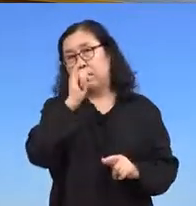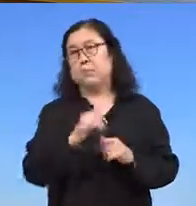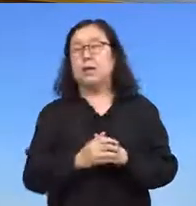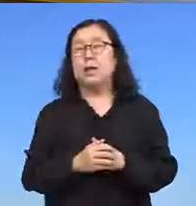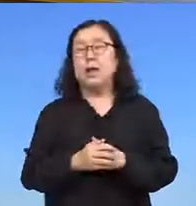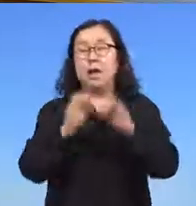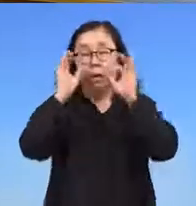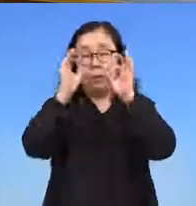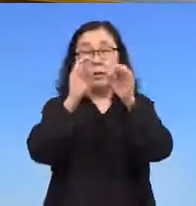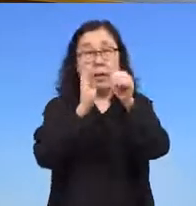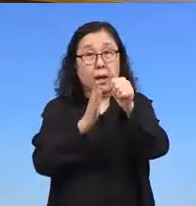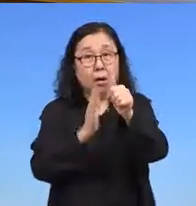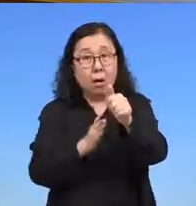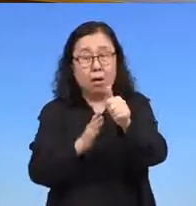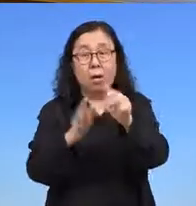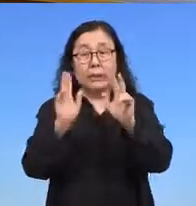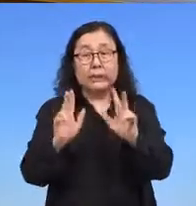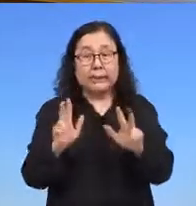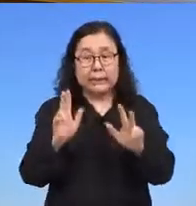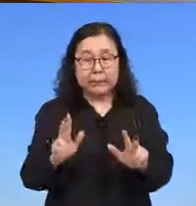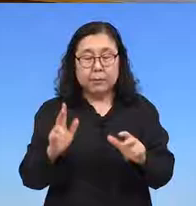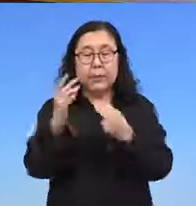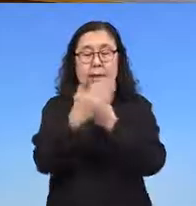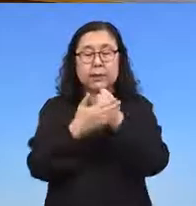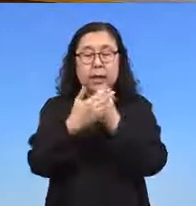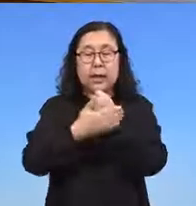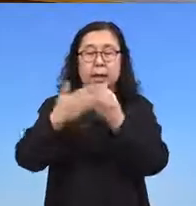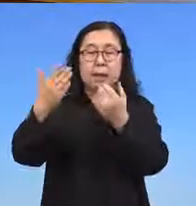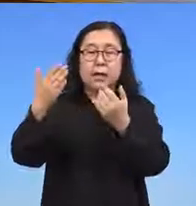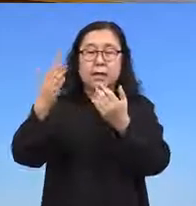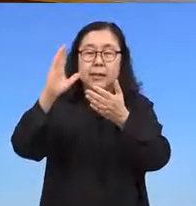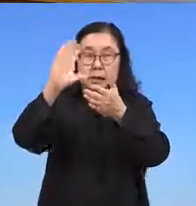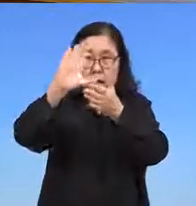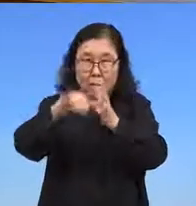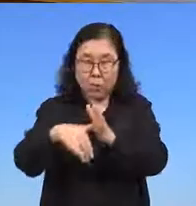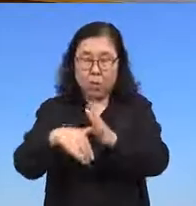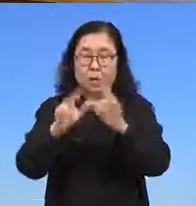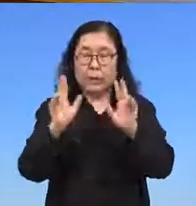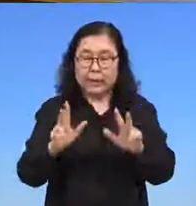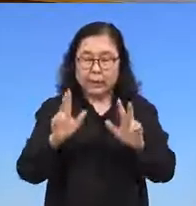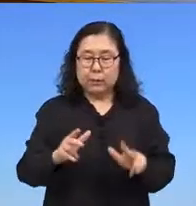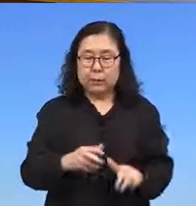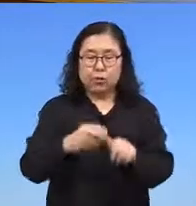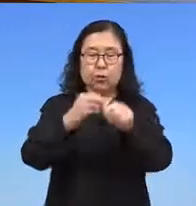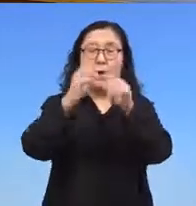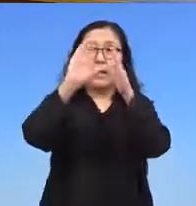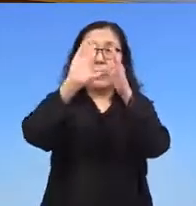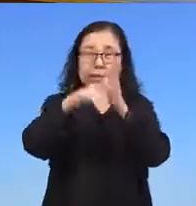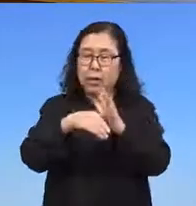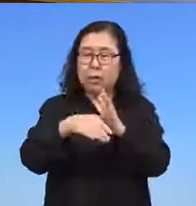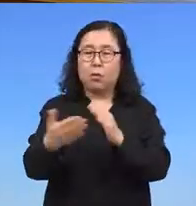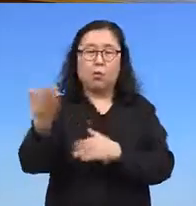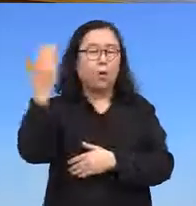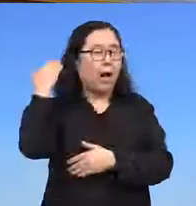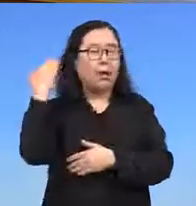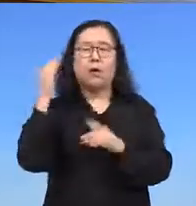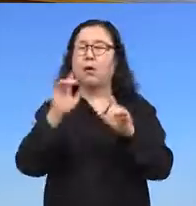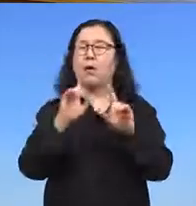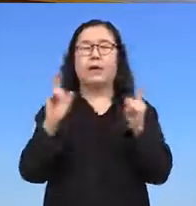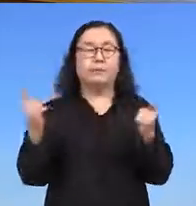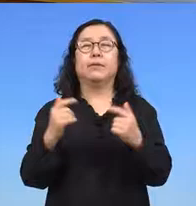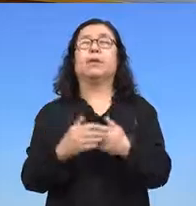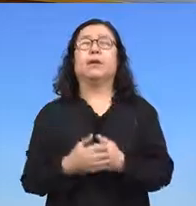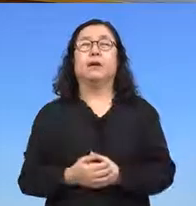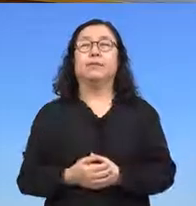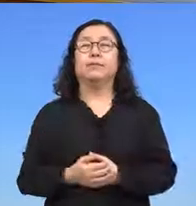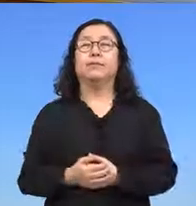세 번역으로 보니까 보십시오. 지금이야말로 은혜의 때요, 지금이야말로 구원의 때입니다. 라떼가